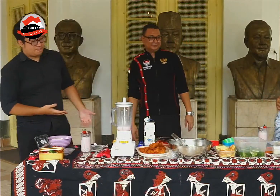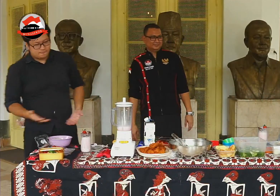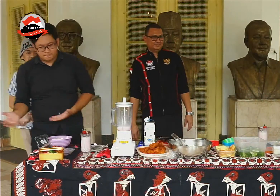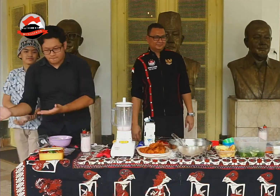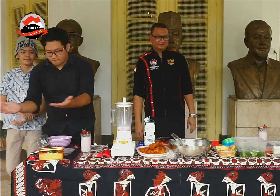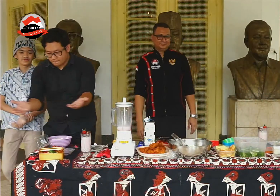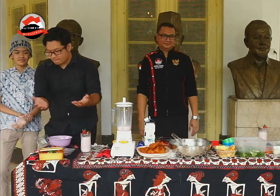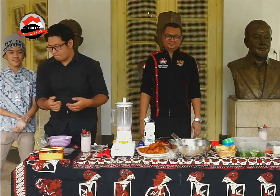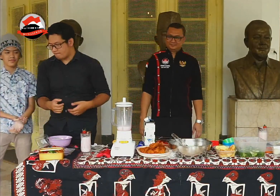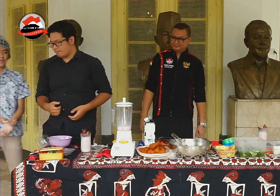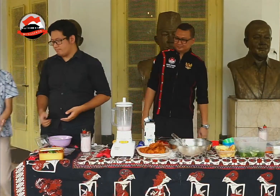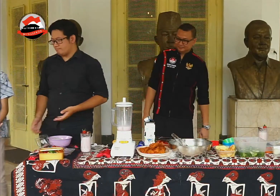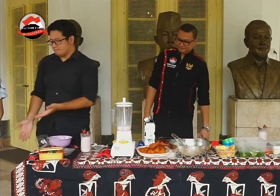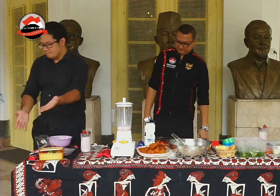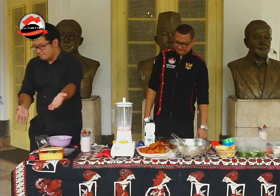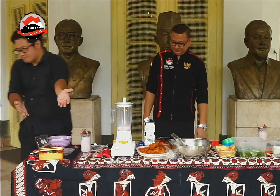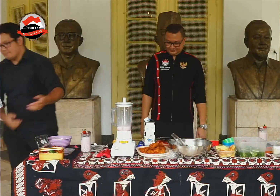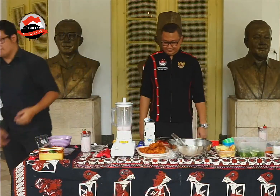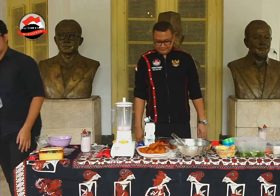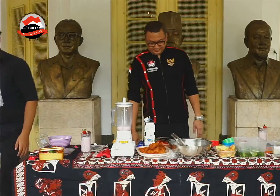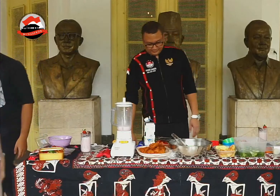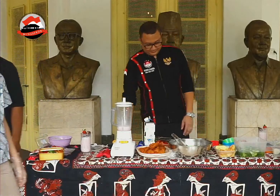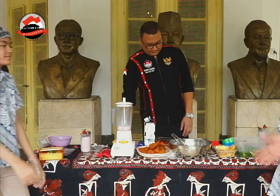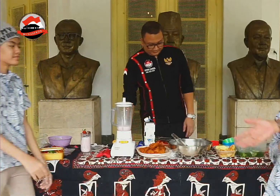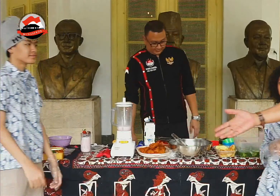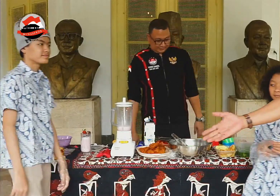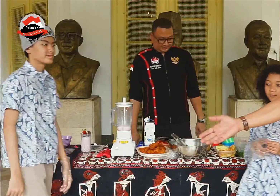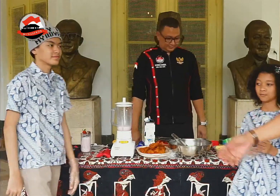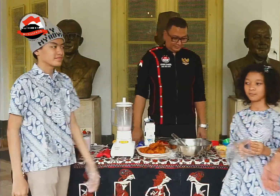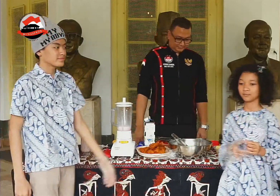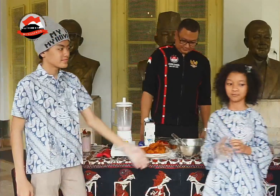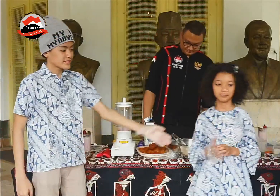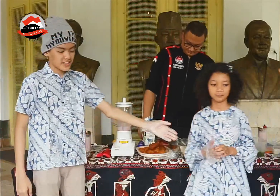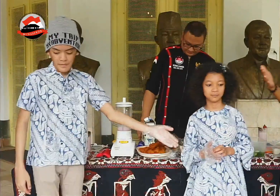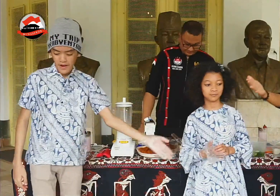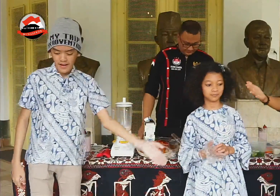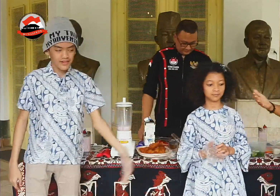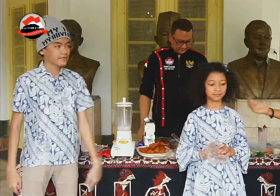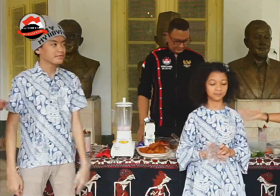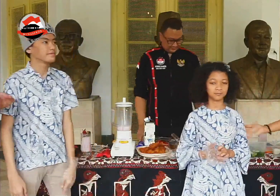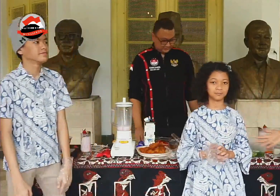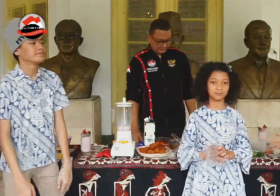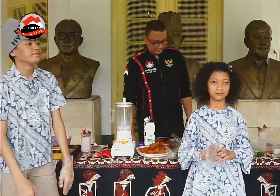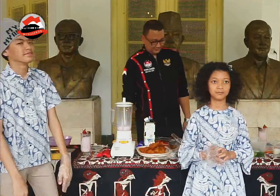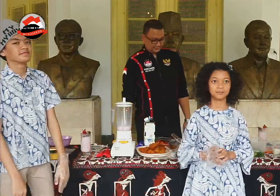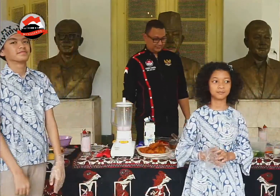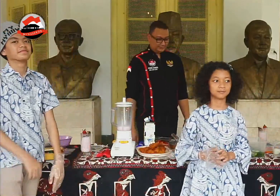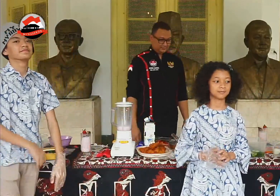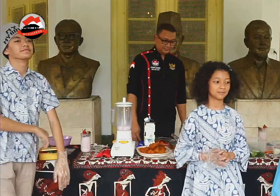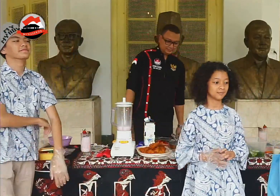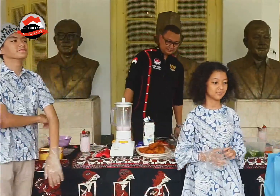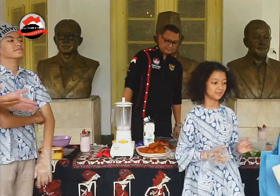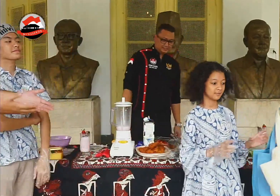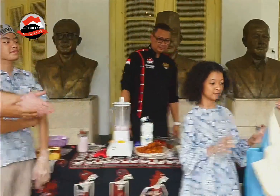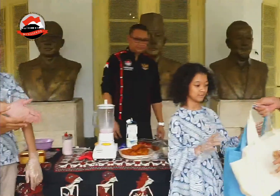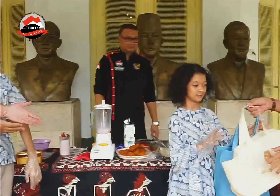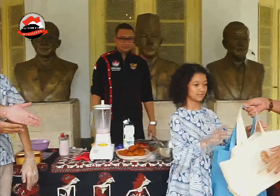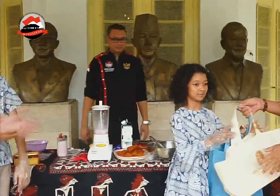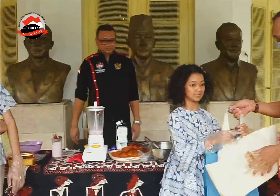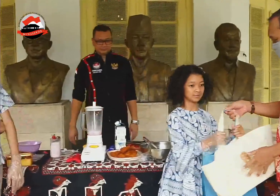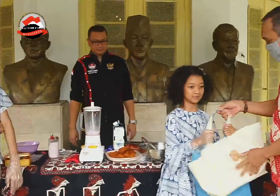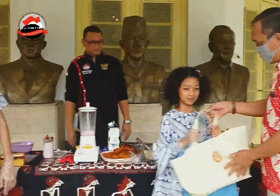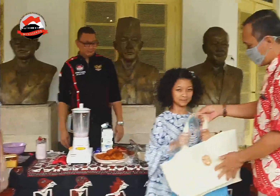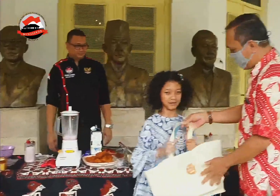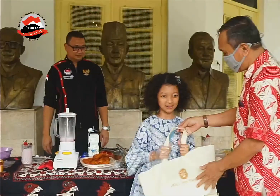masuk maju ke depan. Ini ada bingkisan buat Pau, buat Nada dulu boleh. Silakan Bapak. Buat Nada. Nada.